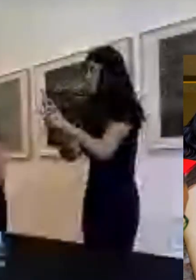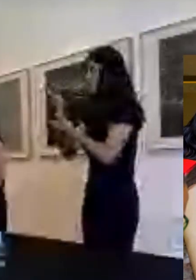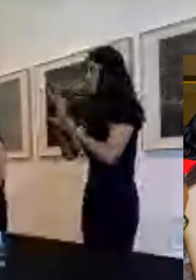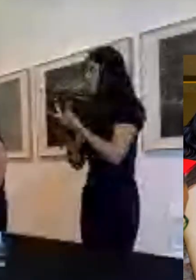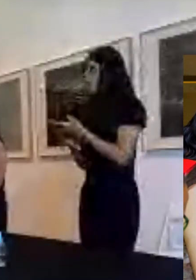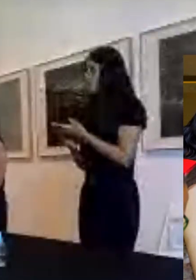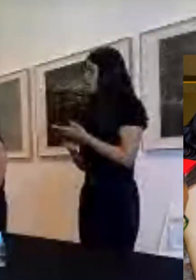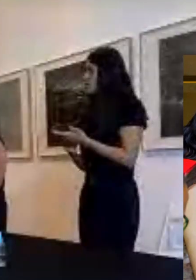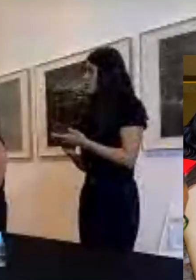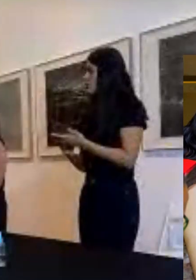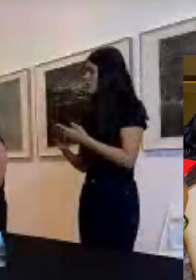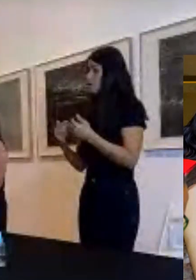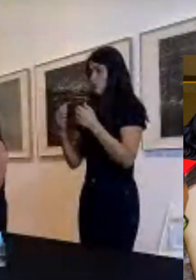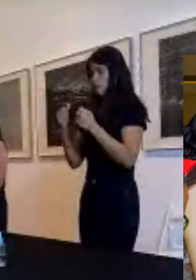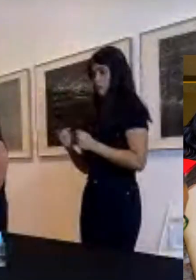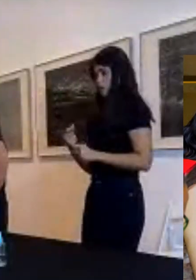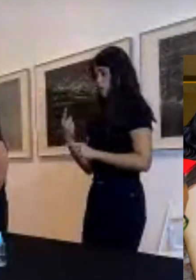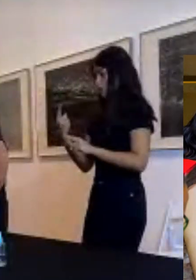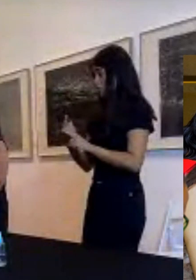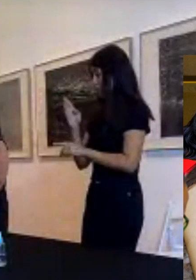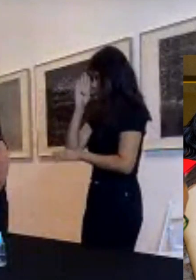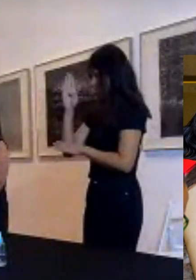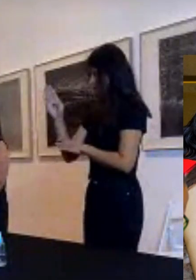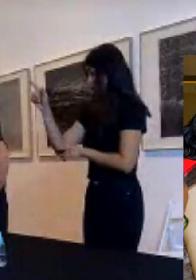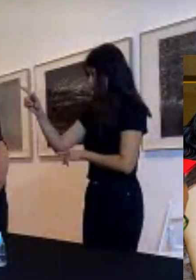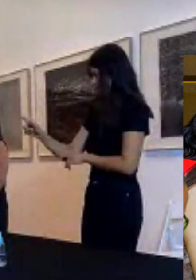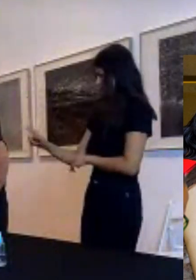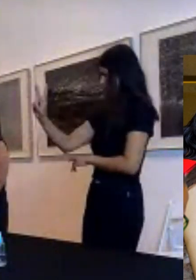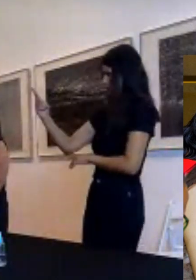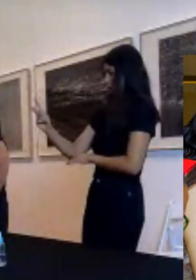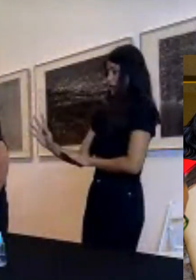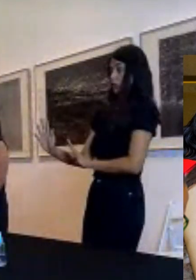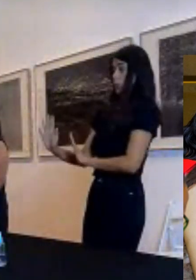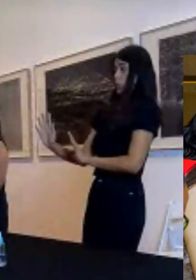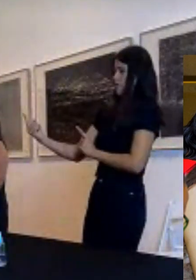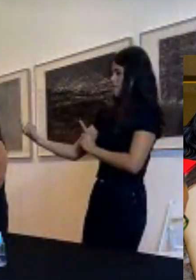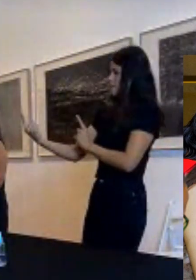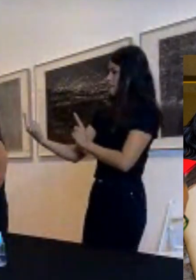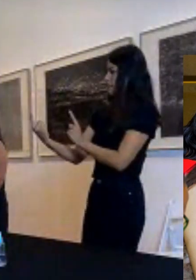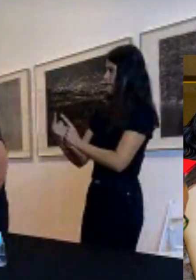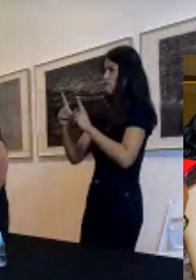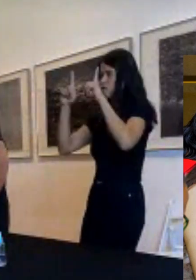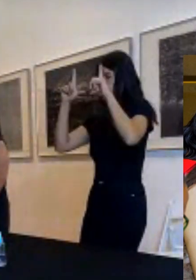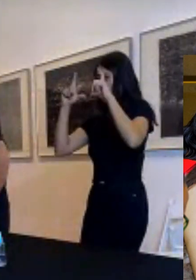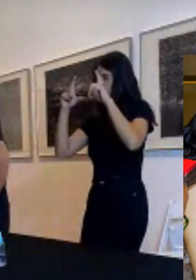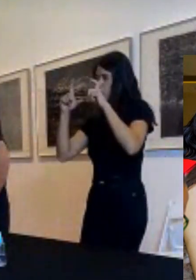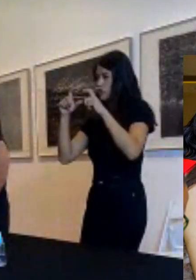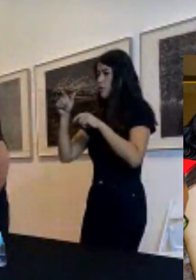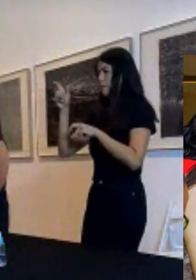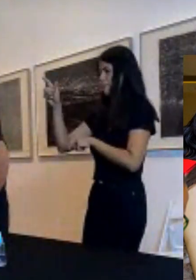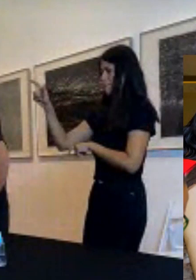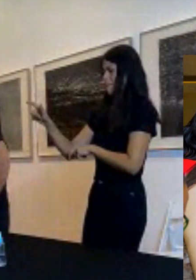Puedes llegar y hablar con un artista que lo veías de repente así en una fotografía, que era una